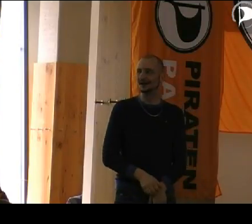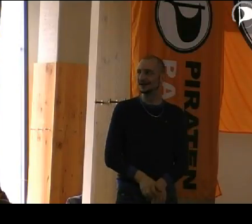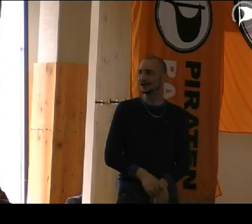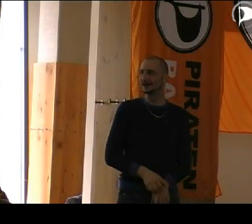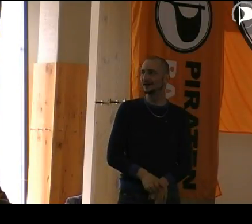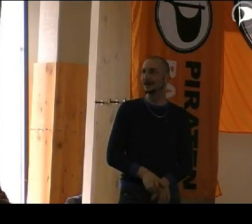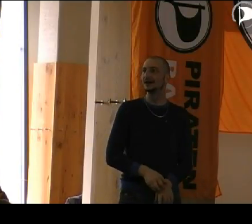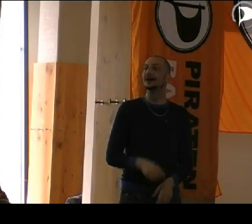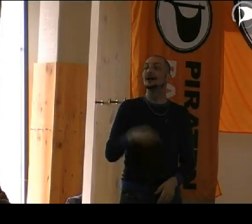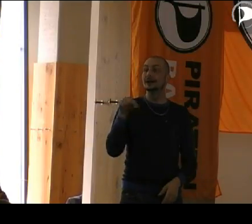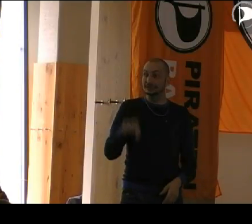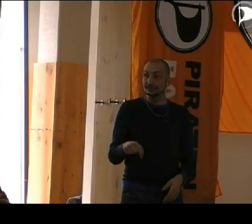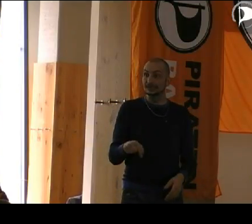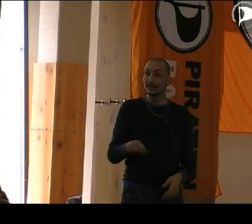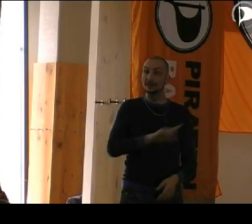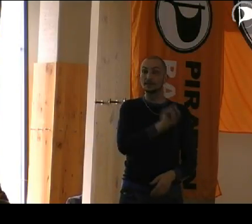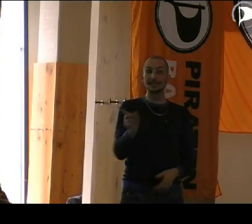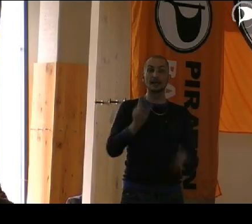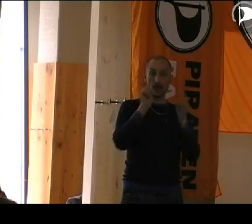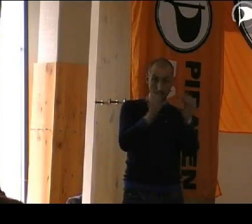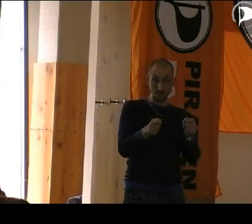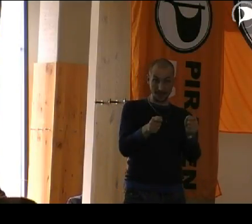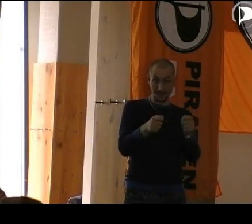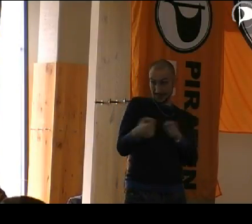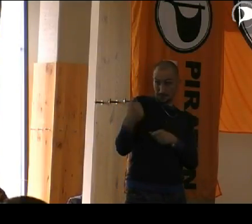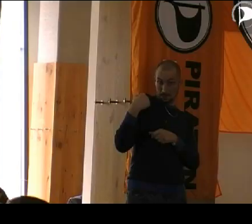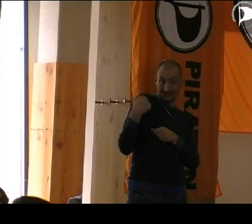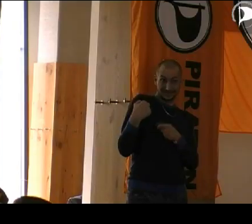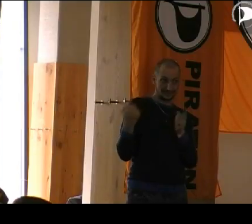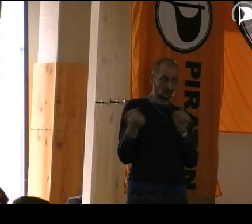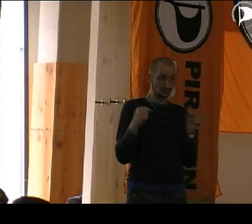es ist also nicht über die mir gerade diskutiert